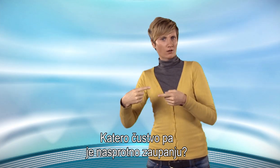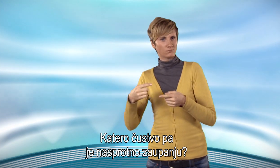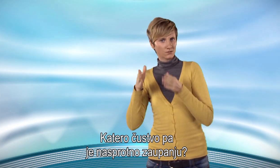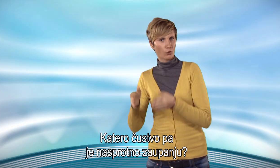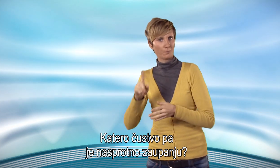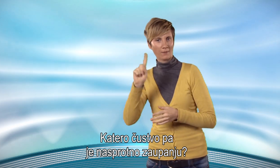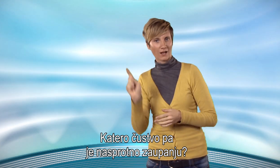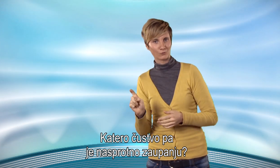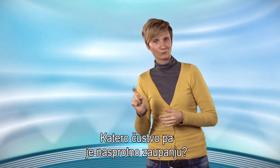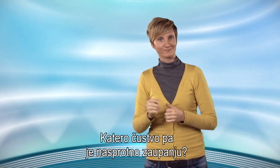zaupanju?